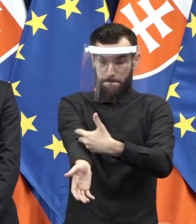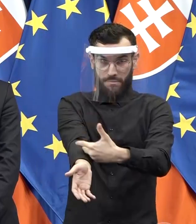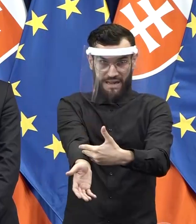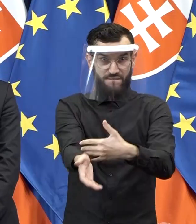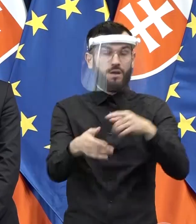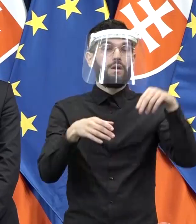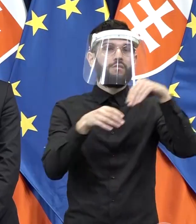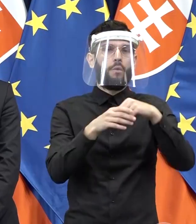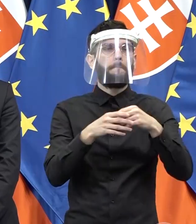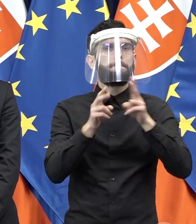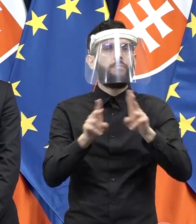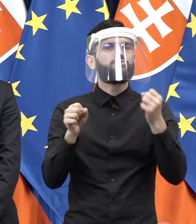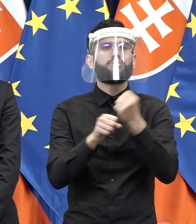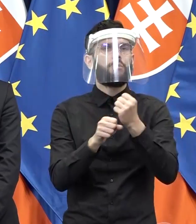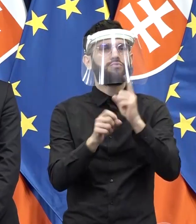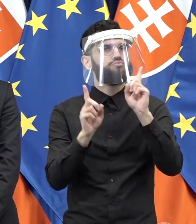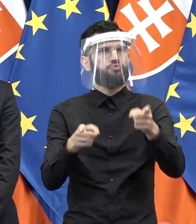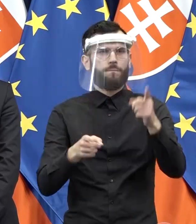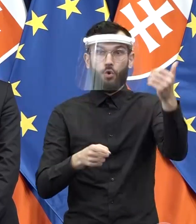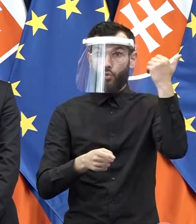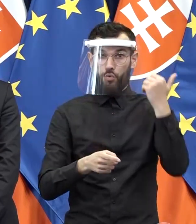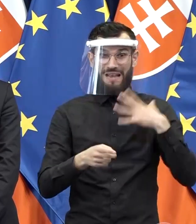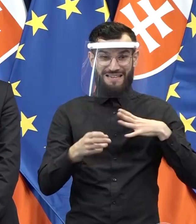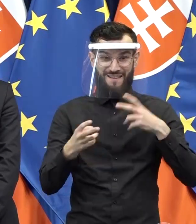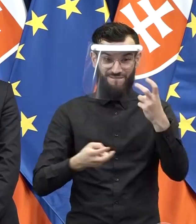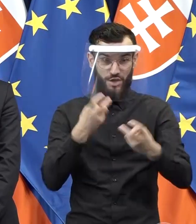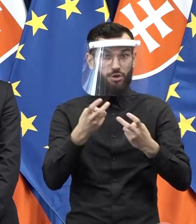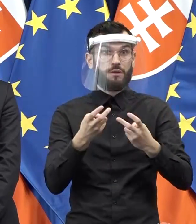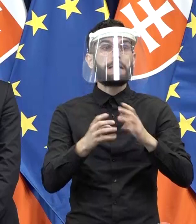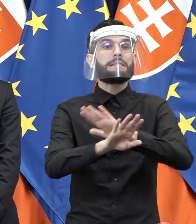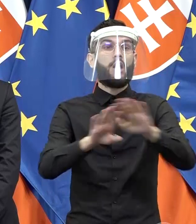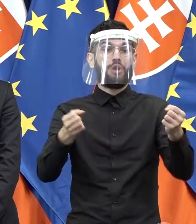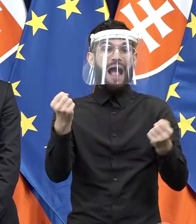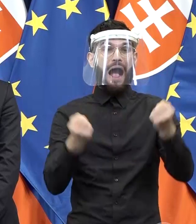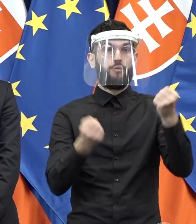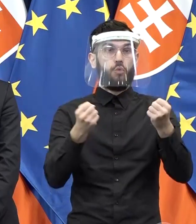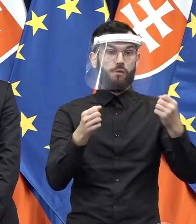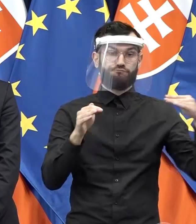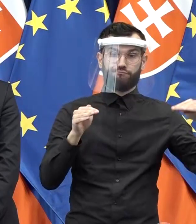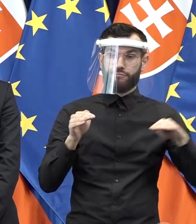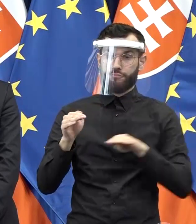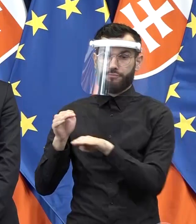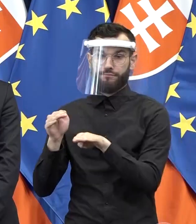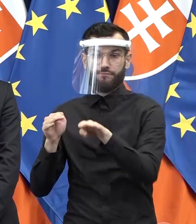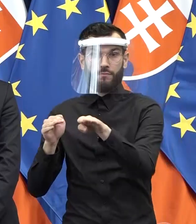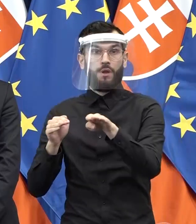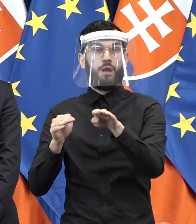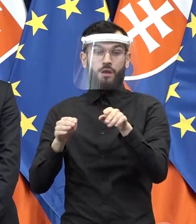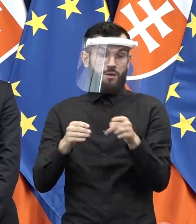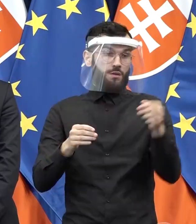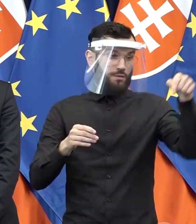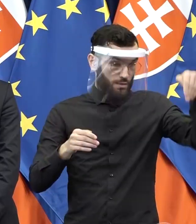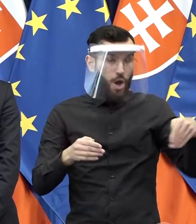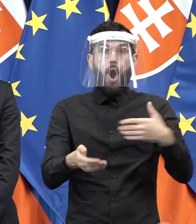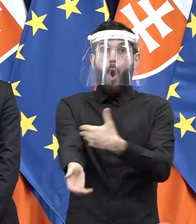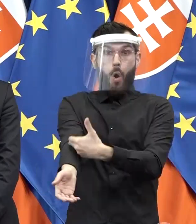budú môcť ľudia, ktorí prídu na vyšetrenie prísť v aute, z auta ani nevystúpia, urobí sa odber, tí ľudia odjdu